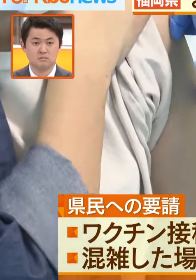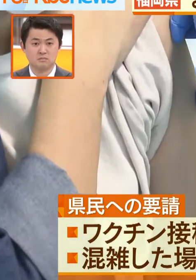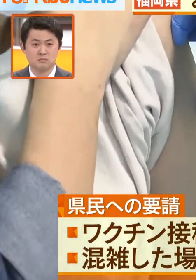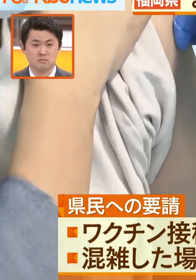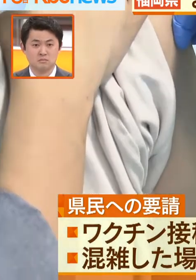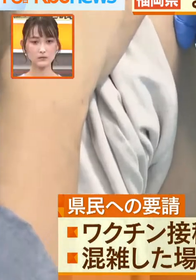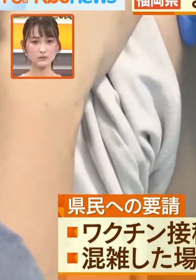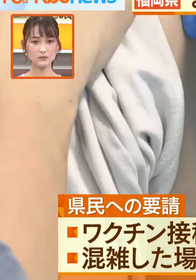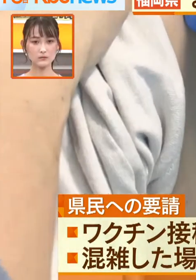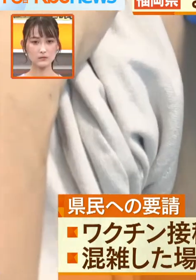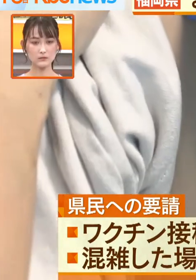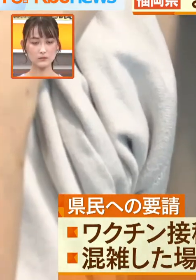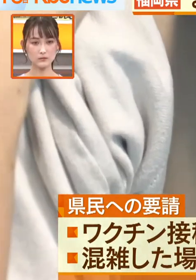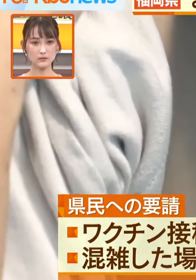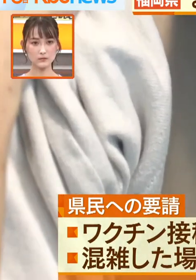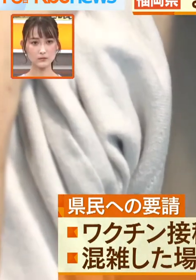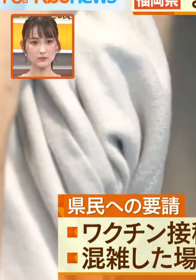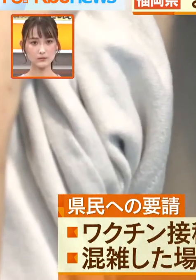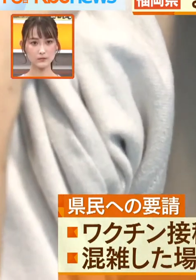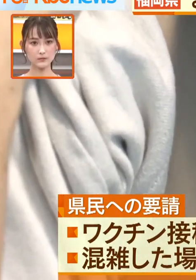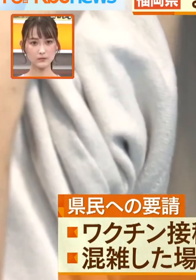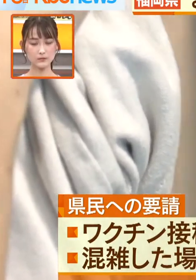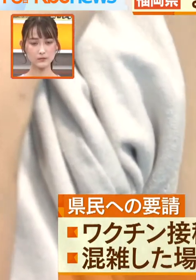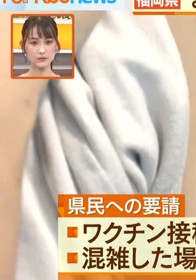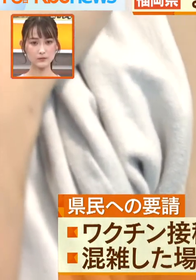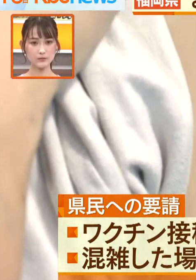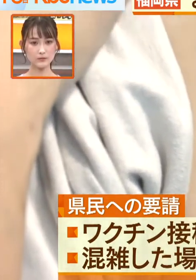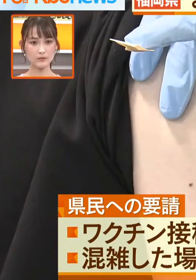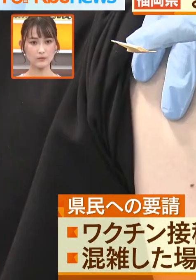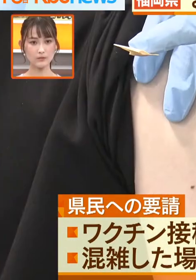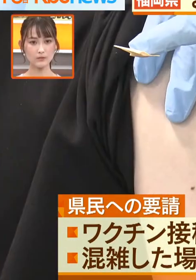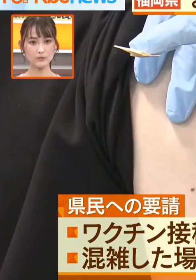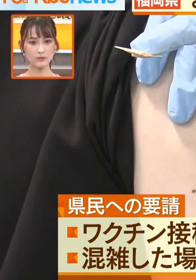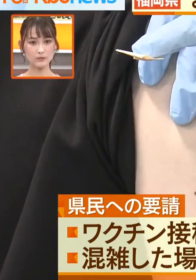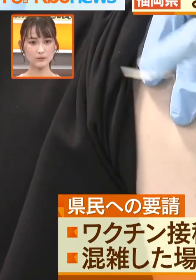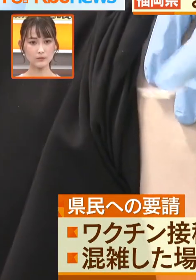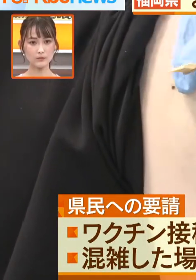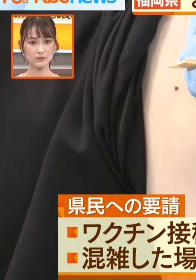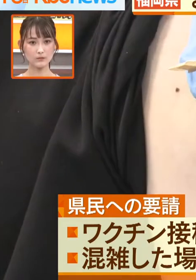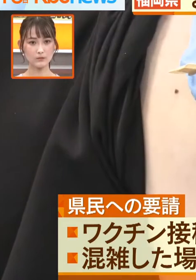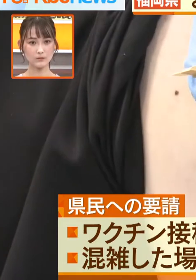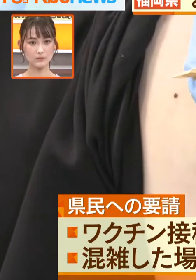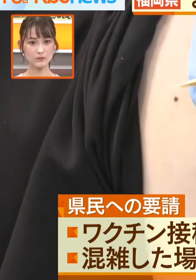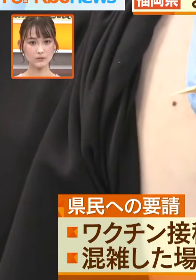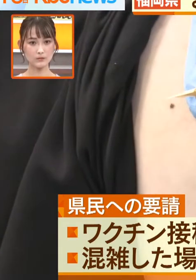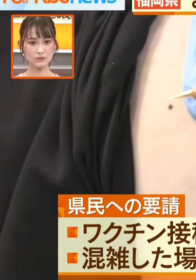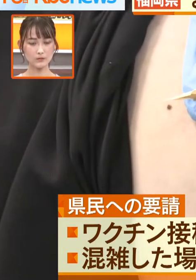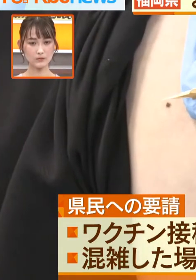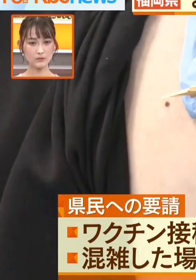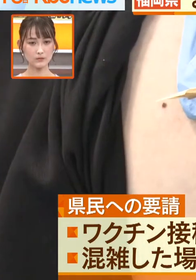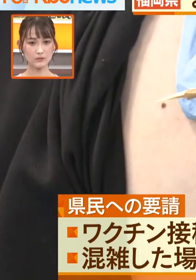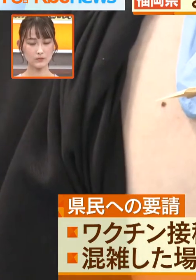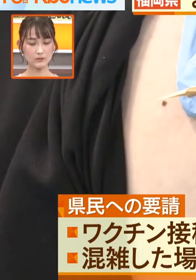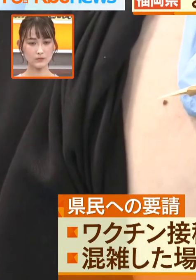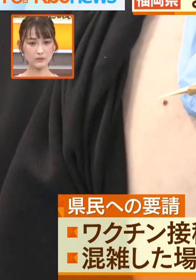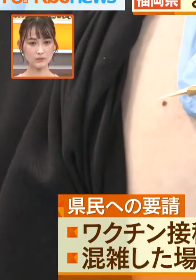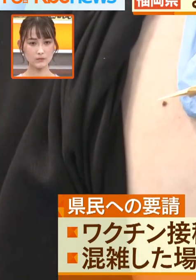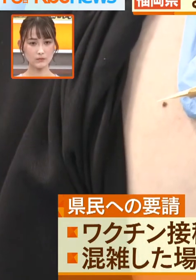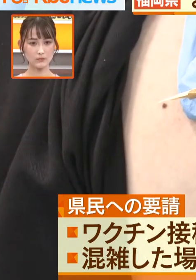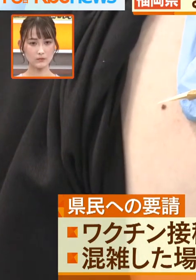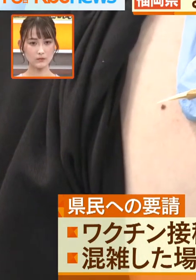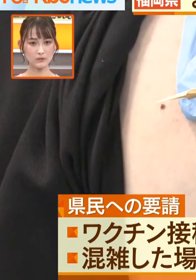また県民への要請についても、ワクチン接種後もマスク着用すること、混雑した場所への外